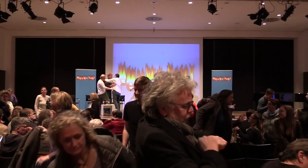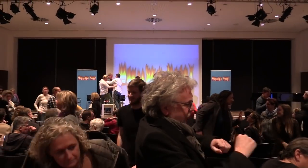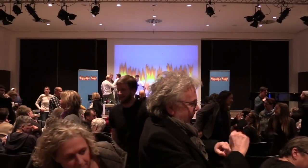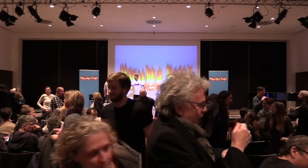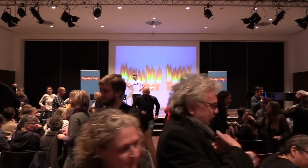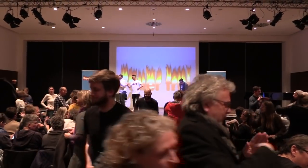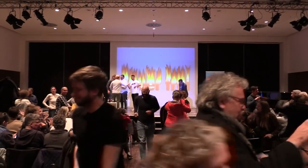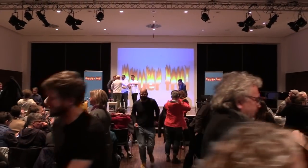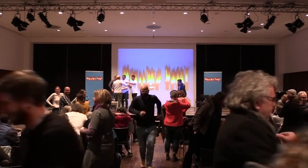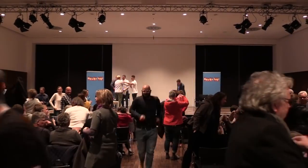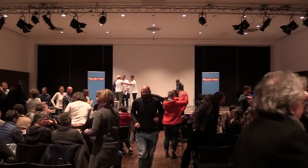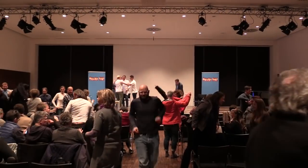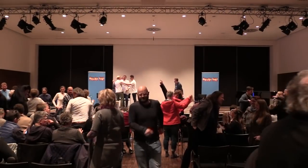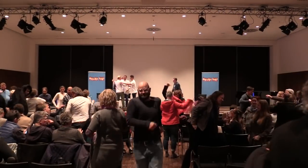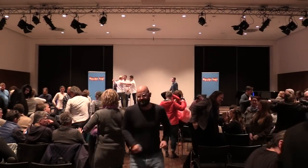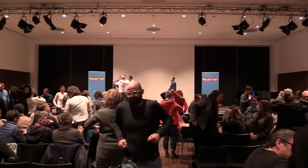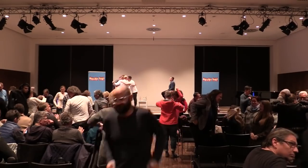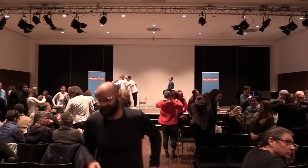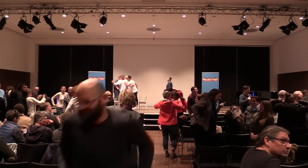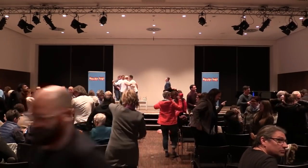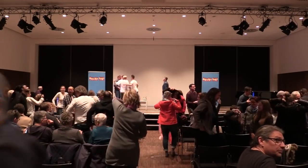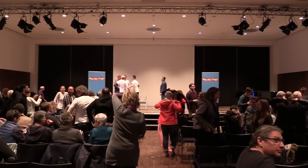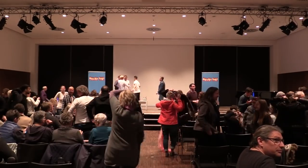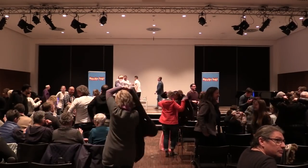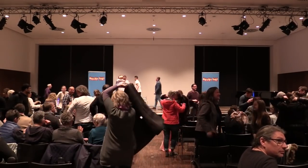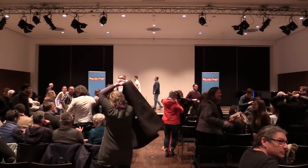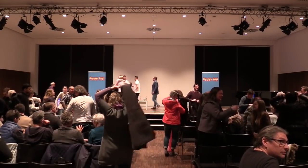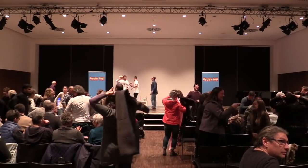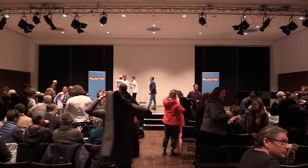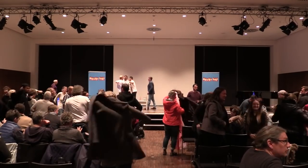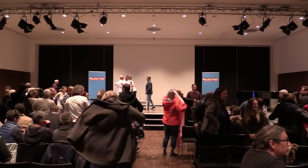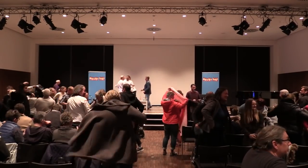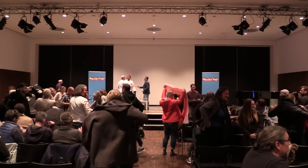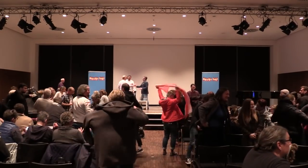Ja.